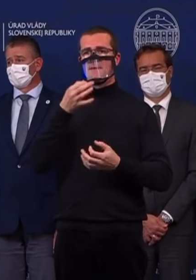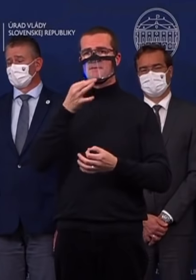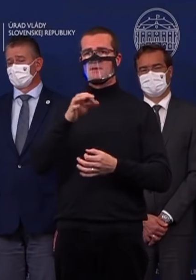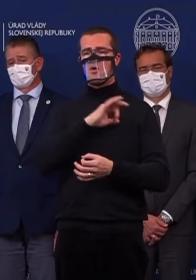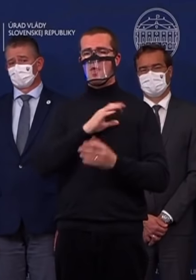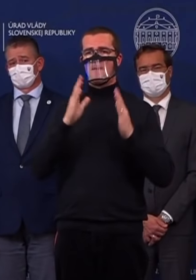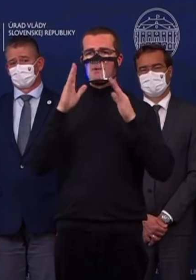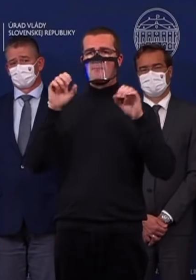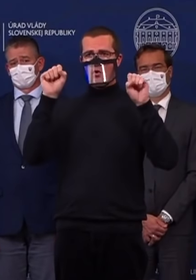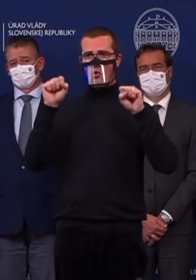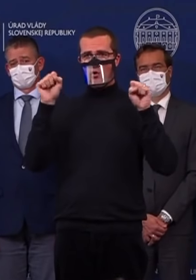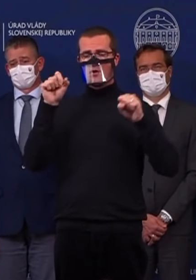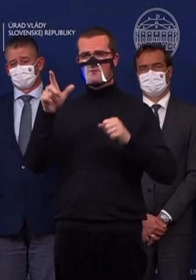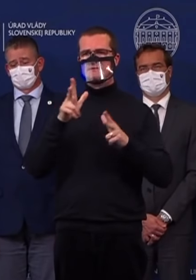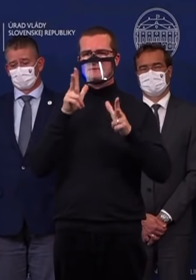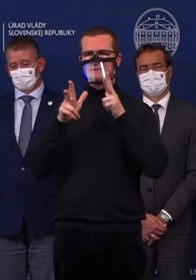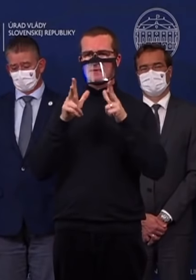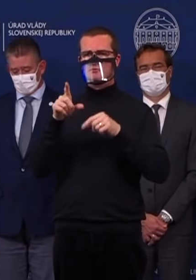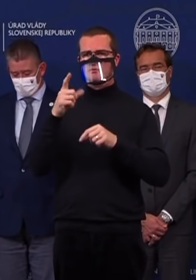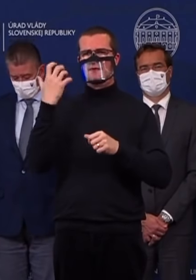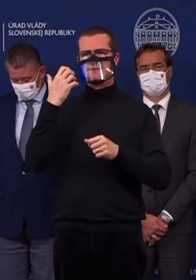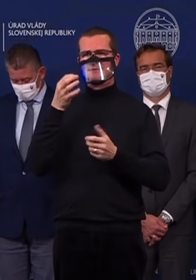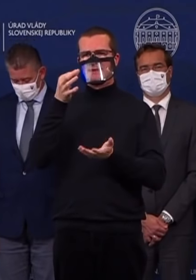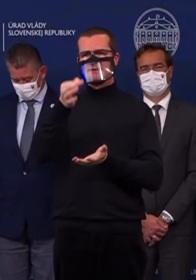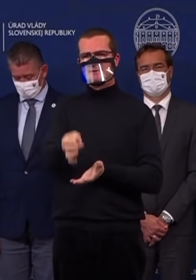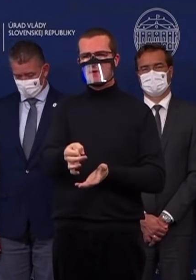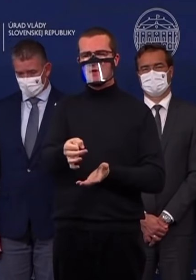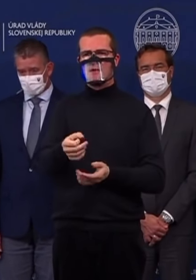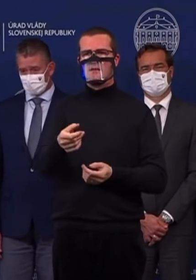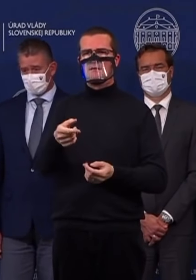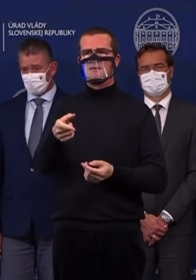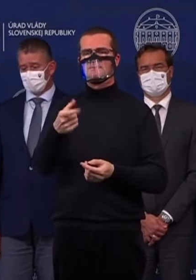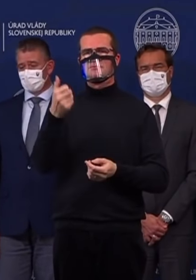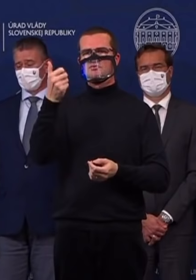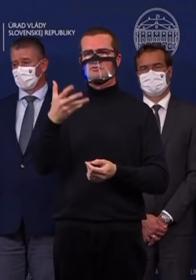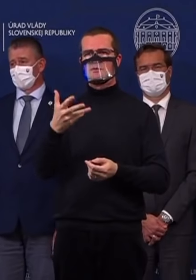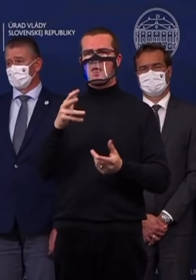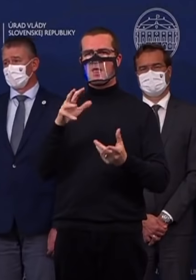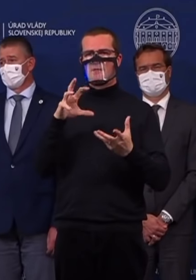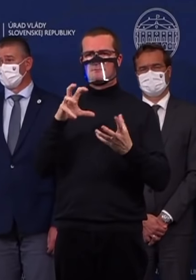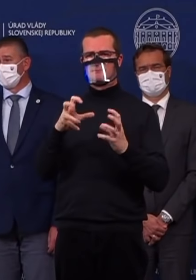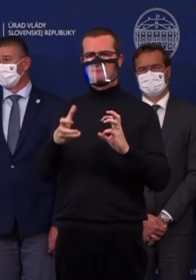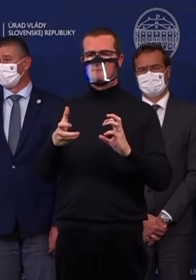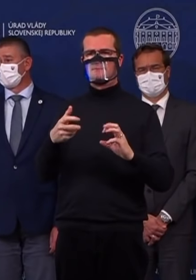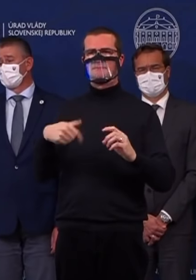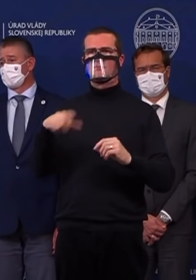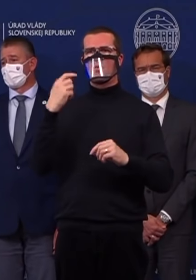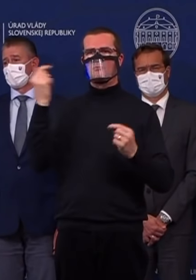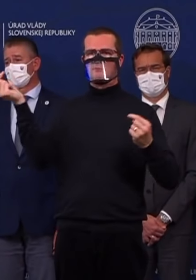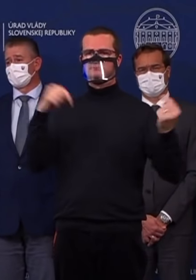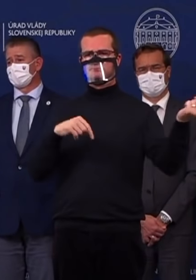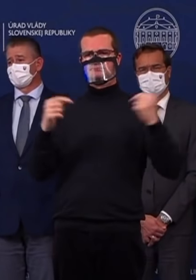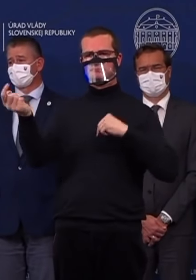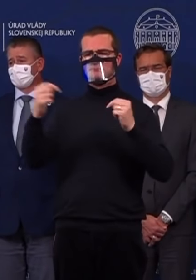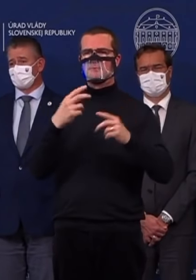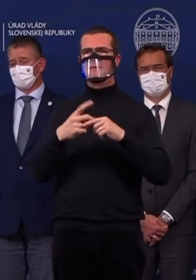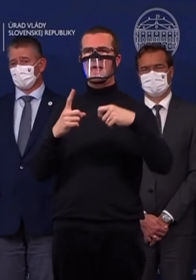kolega priamo z Oravy, kde sa sťažujú v dedinkách, že teda čísla skresľujú aj testovaní cez polní ľudia. Napríklad